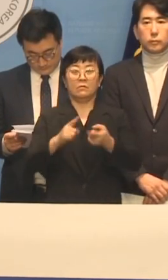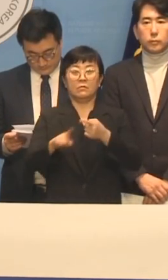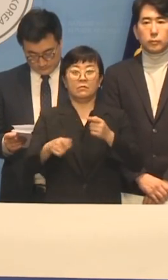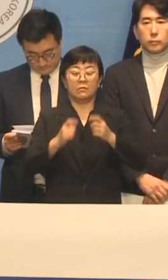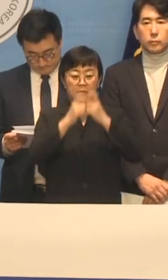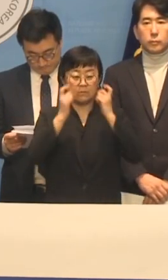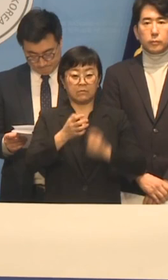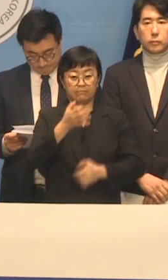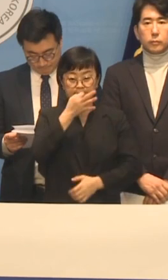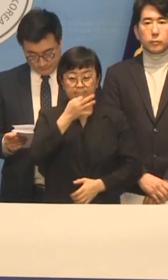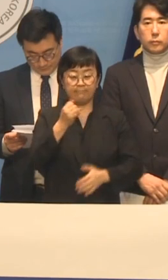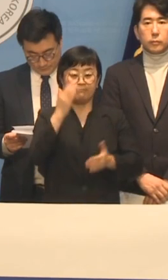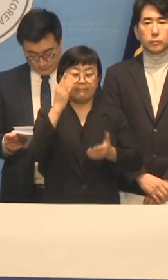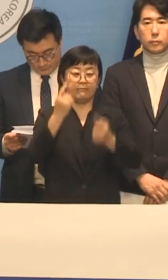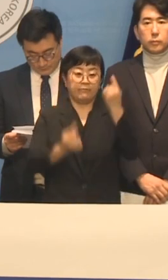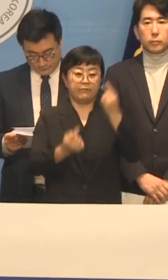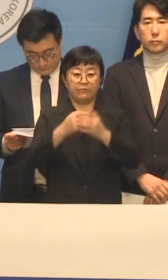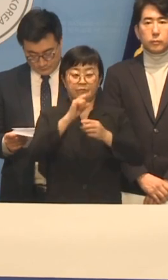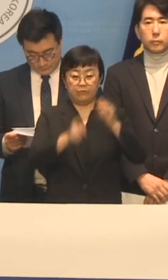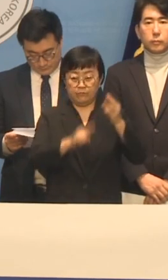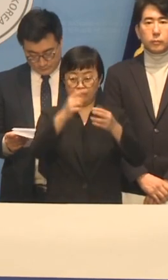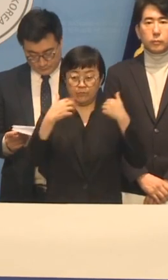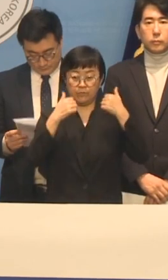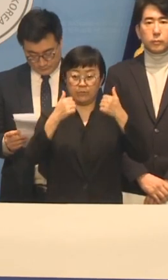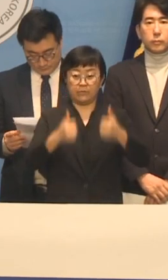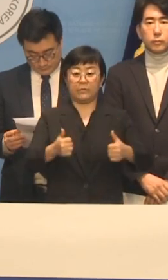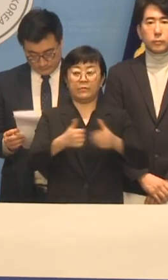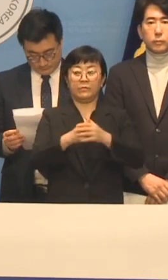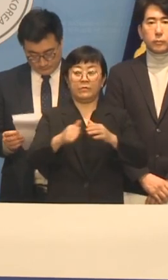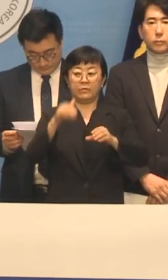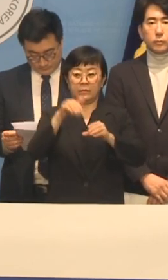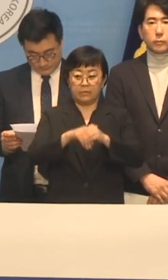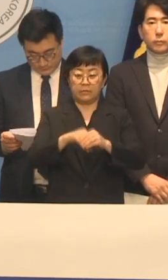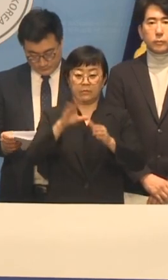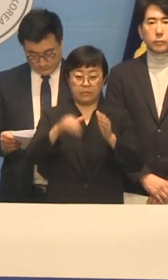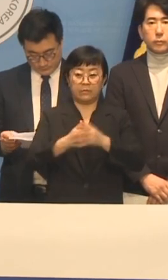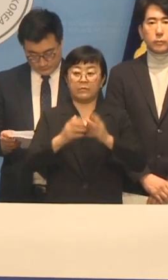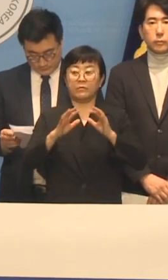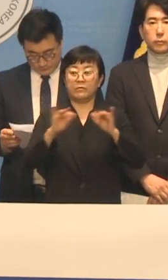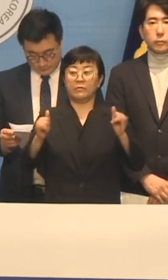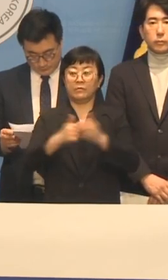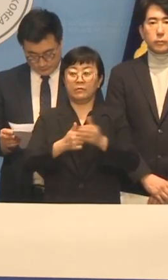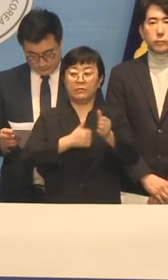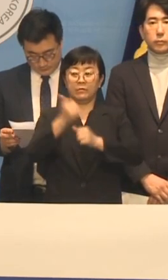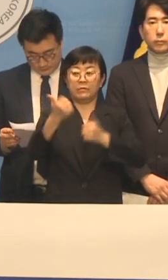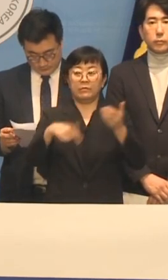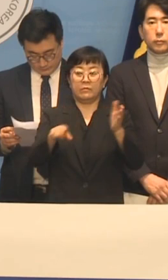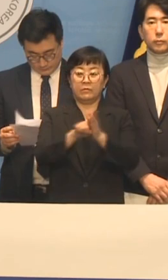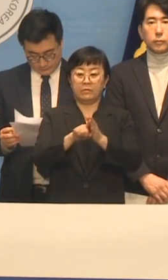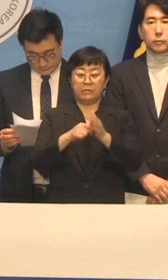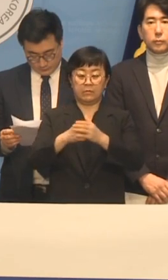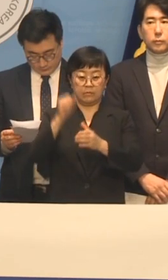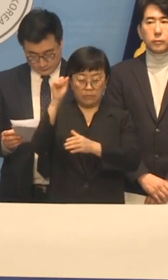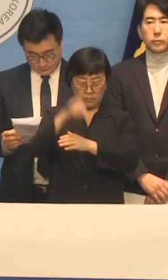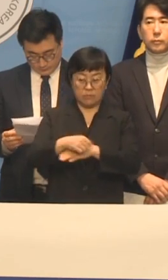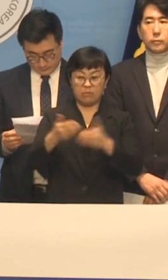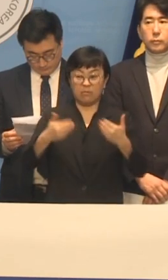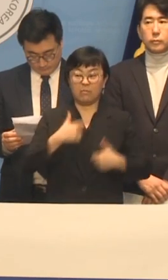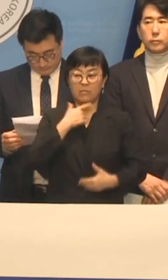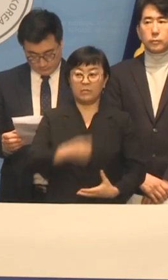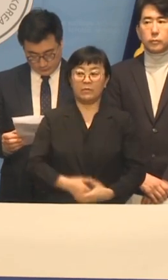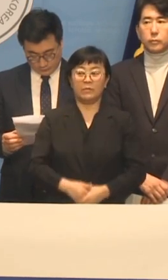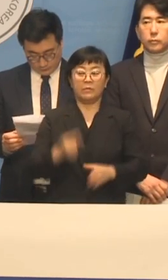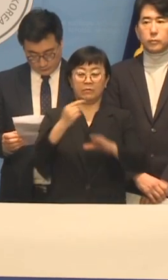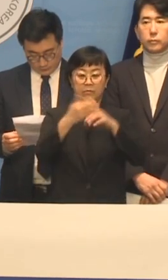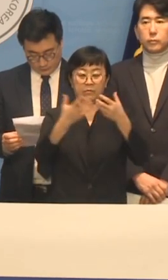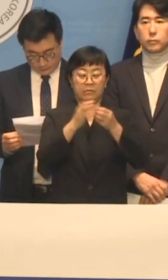사욕을 앞세우기보다는 윤석열 정권 심판과 총선에서 국민의 승리를 위하여 수용해 주기를 바란다.